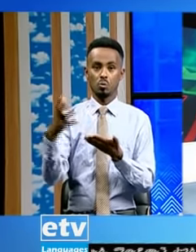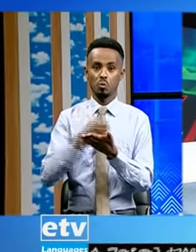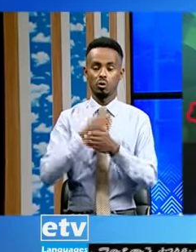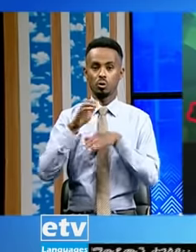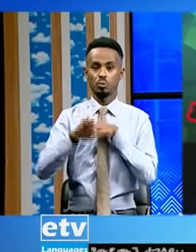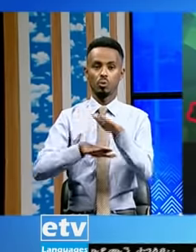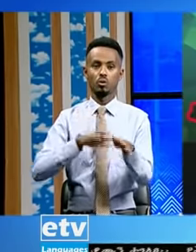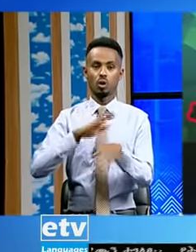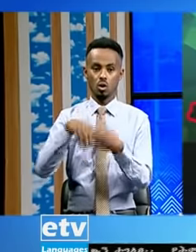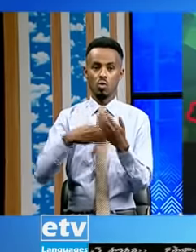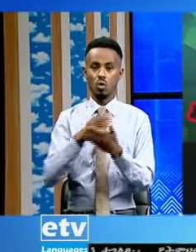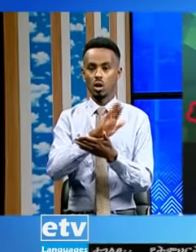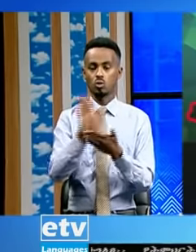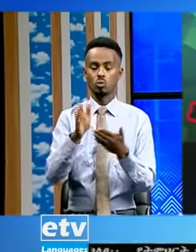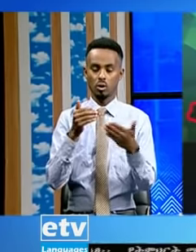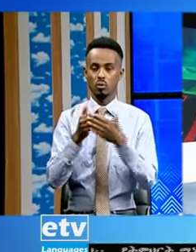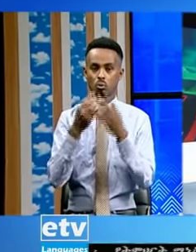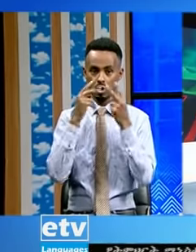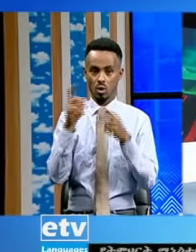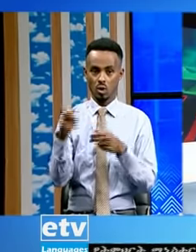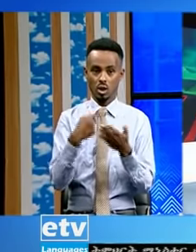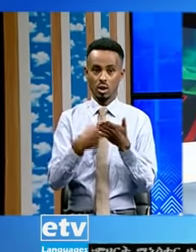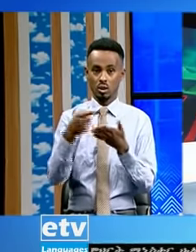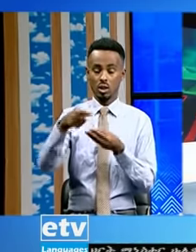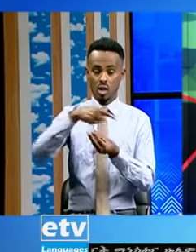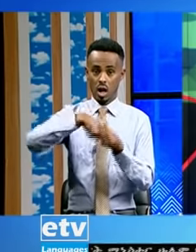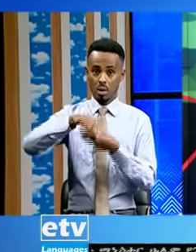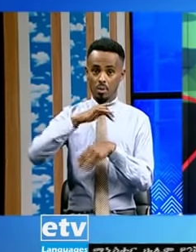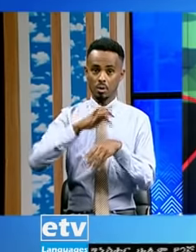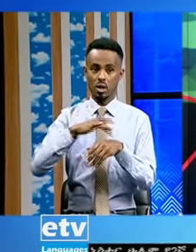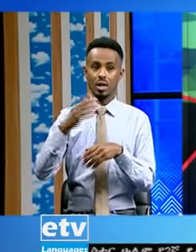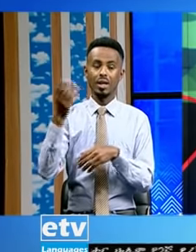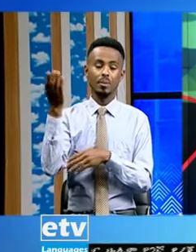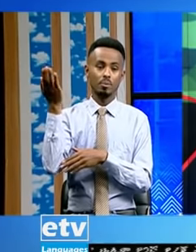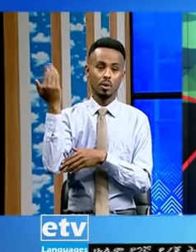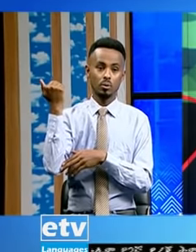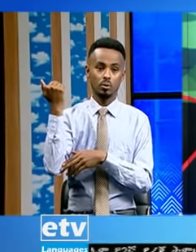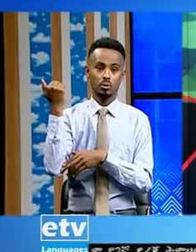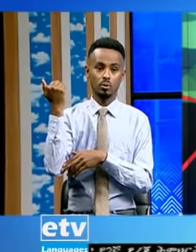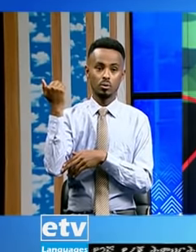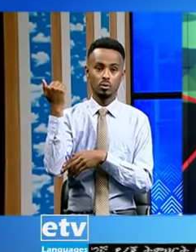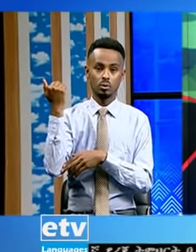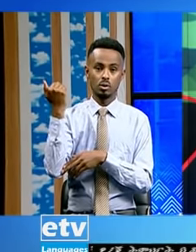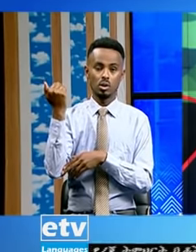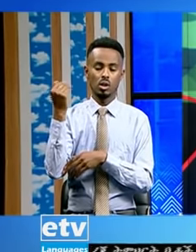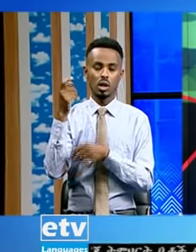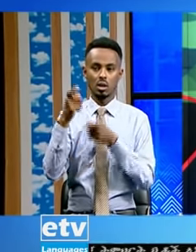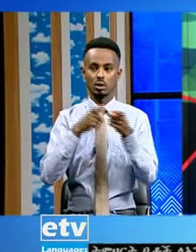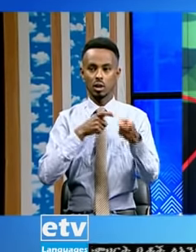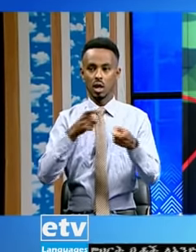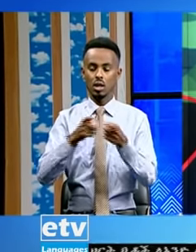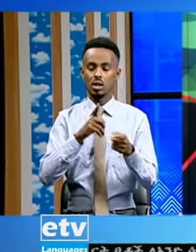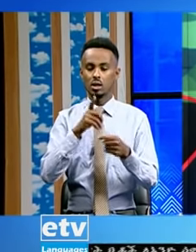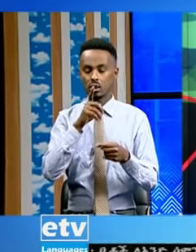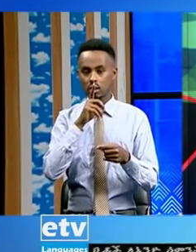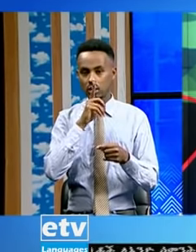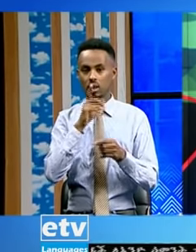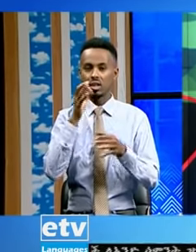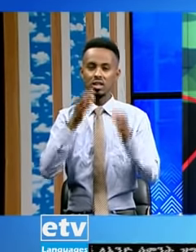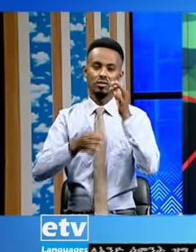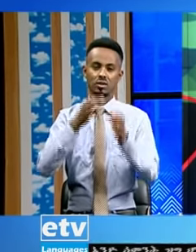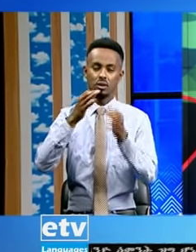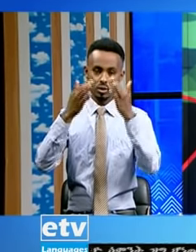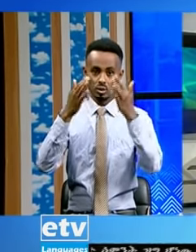የሚወሰደውንም እርምጃ ሁላችንም በቅርቡ የምናየው ይሆናል። እነዚህ አካባቢዎች ላይ የነበረው የአስተዳደር፣ የጸጥታ፣ የፍትህ